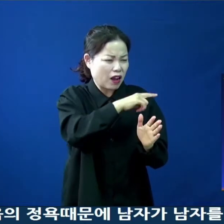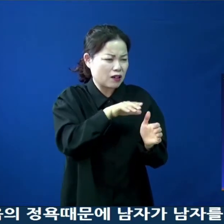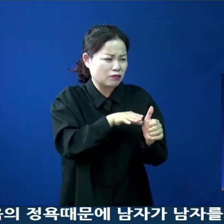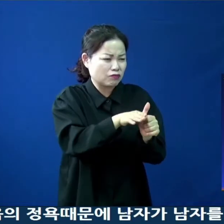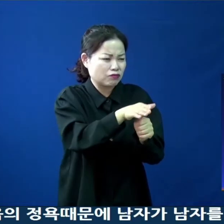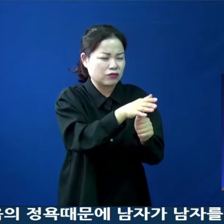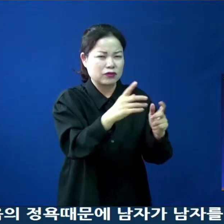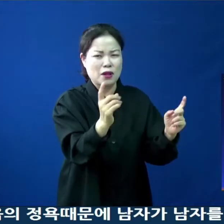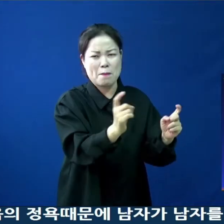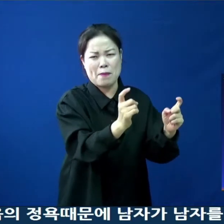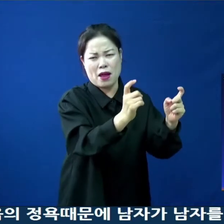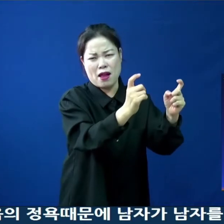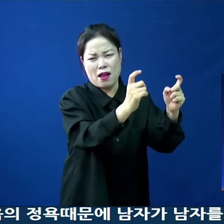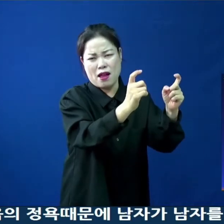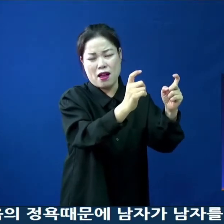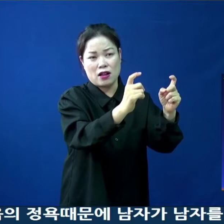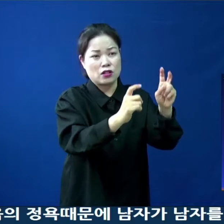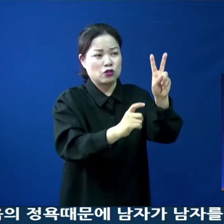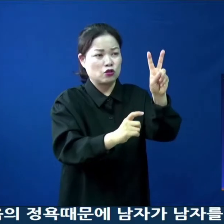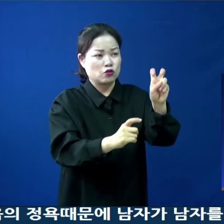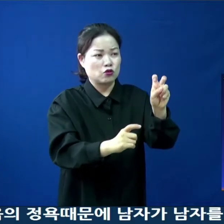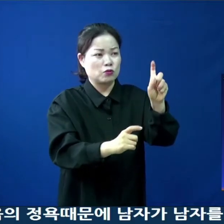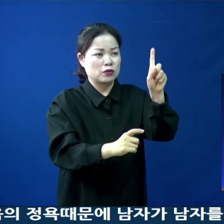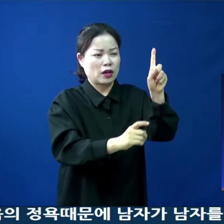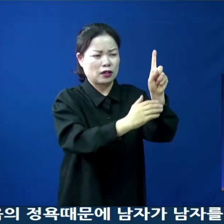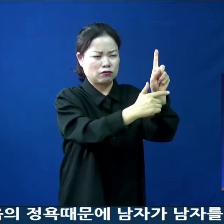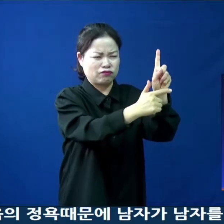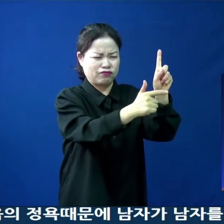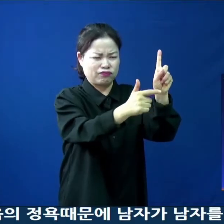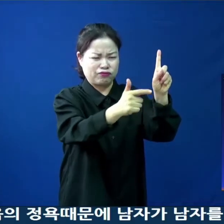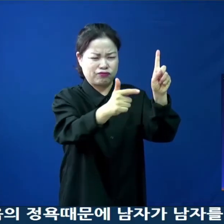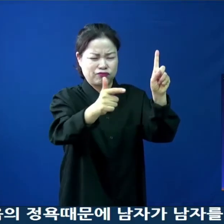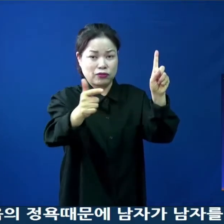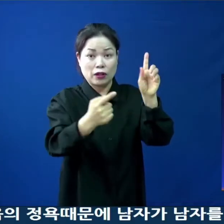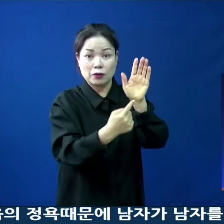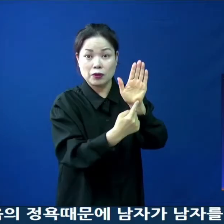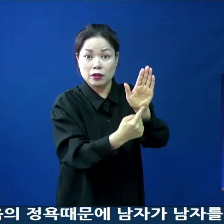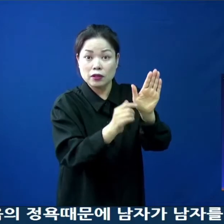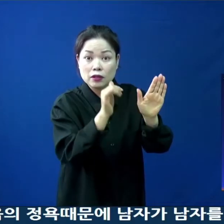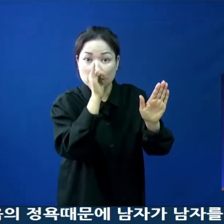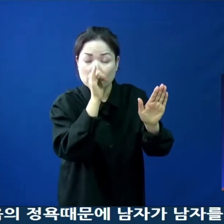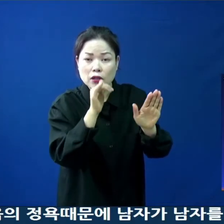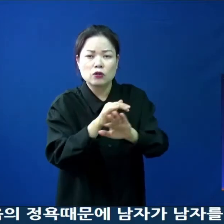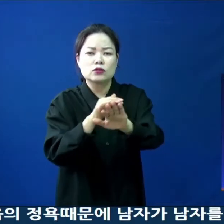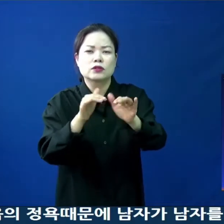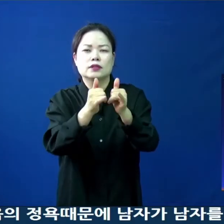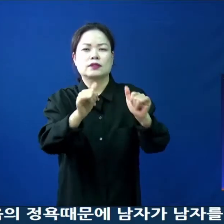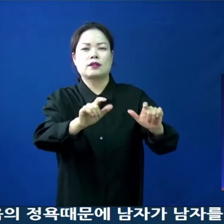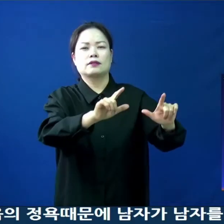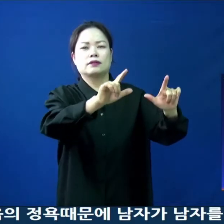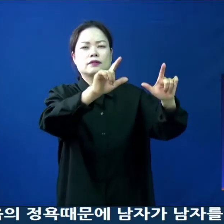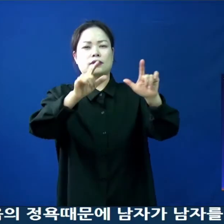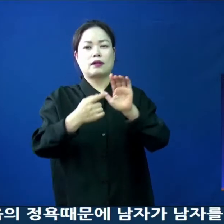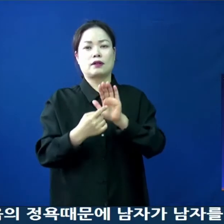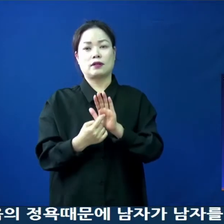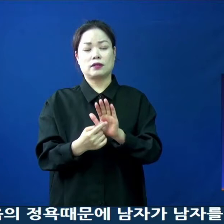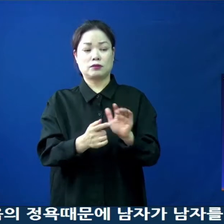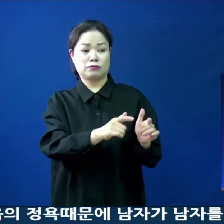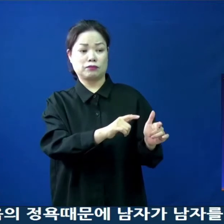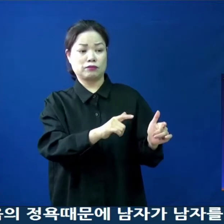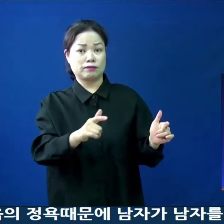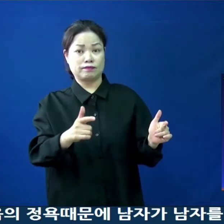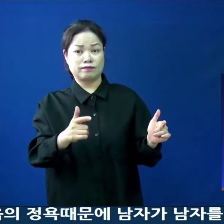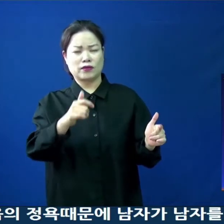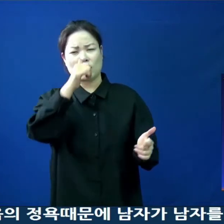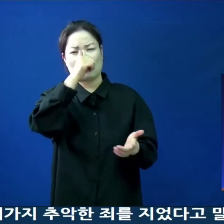분쟁 등등 21가지의 죄악에 대해서 쭉 열거해요. 우리 인생들 가운데 나타나는 여러 가지